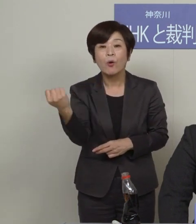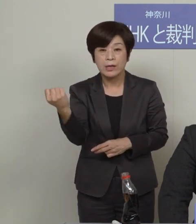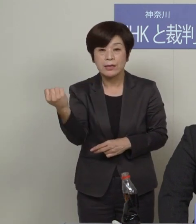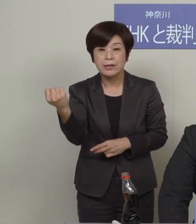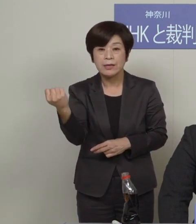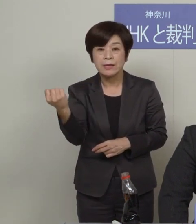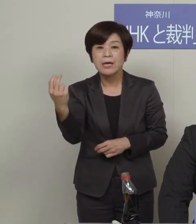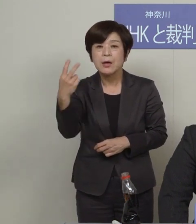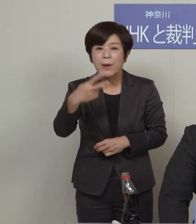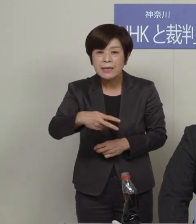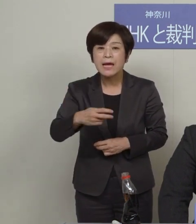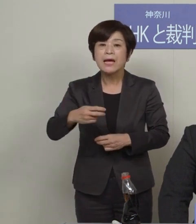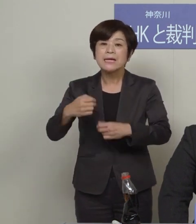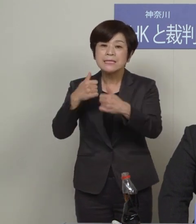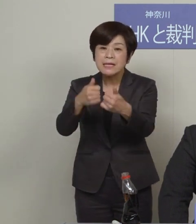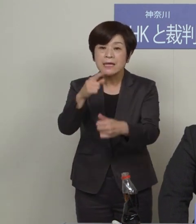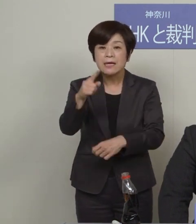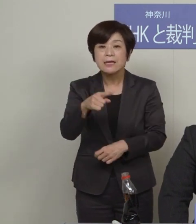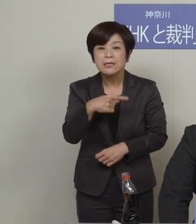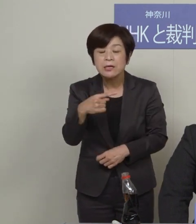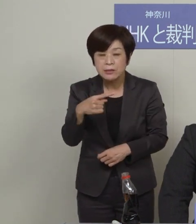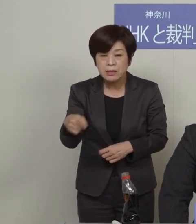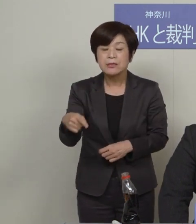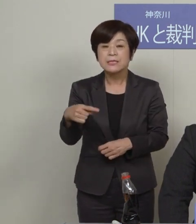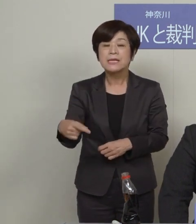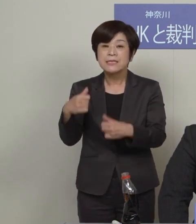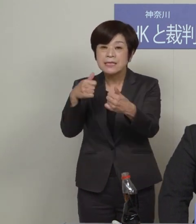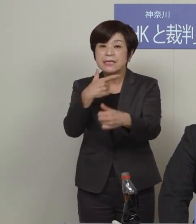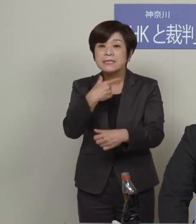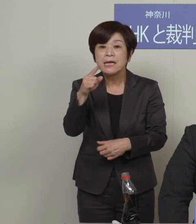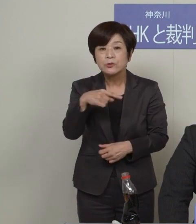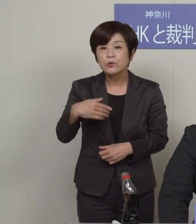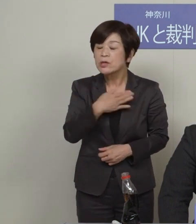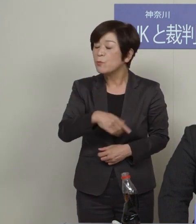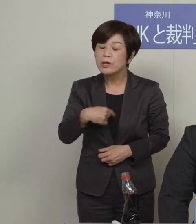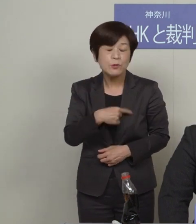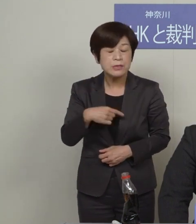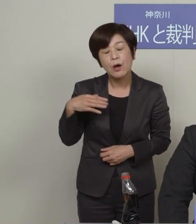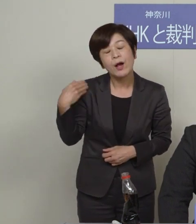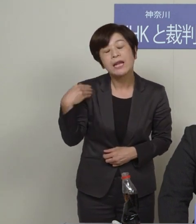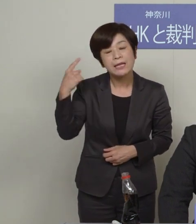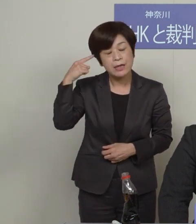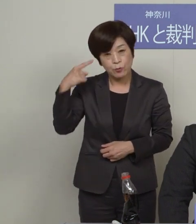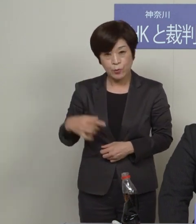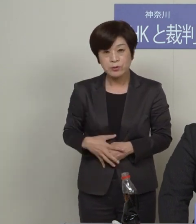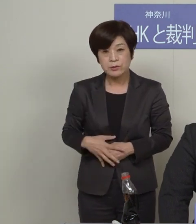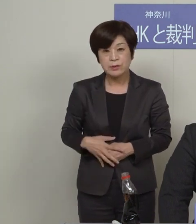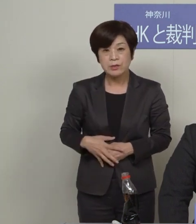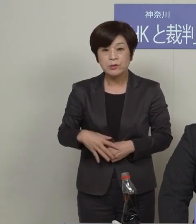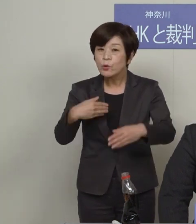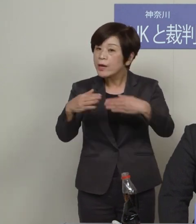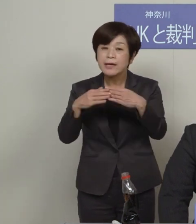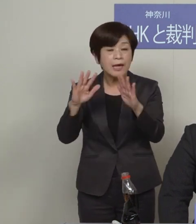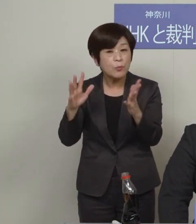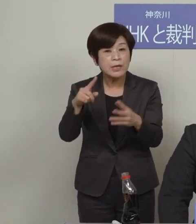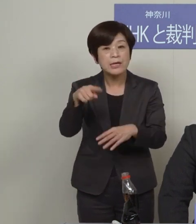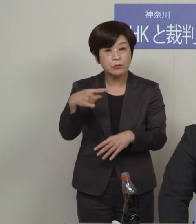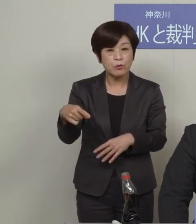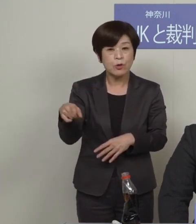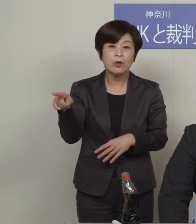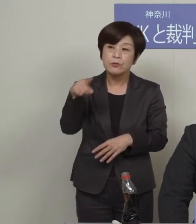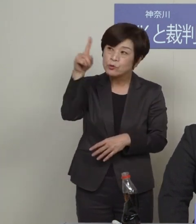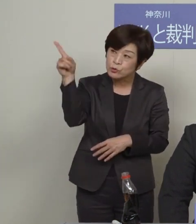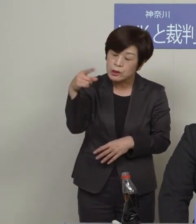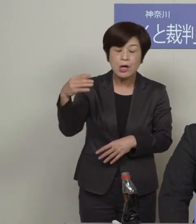なんて分かる人なんてほとんどいないですし、そういうことも経験もない人ばかりで、 どういう状況にあるか